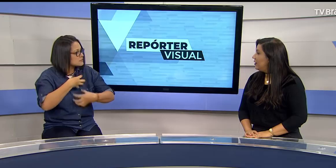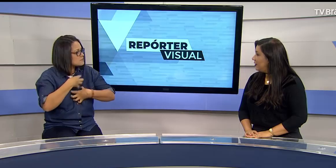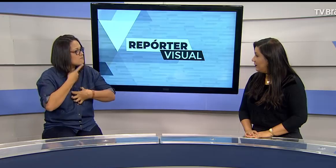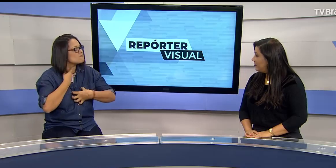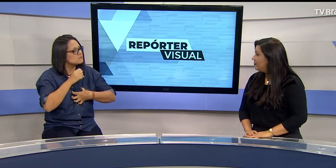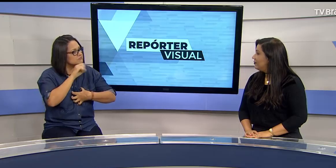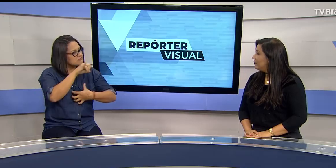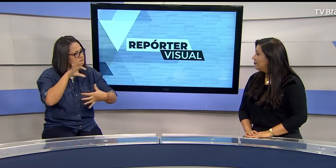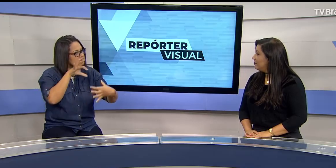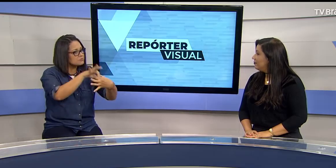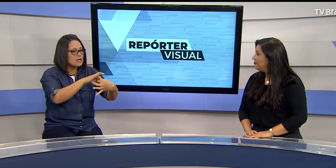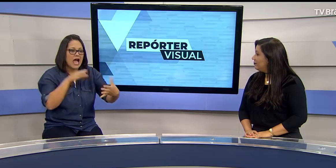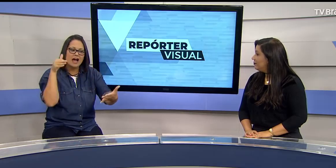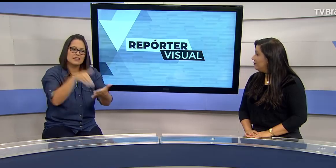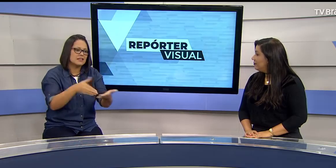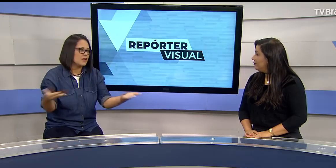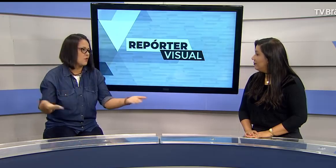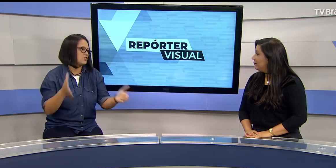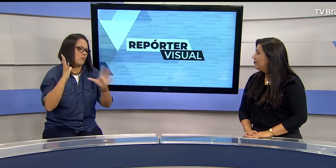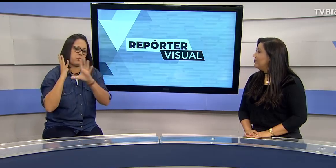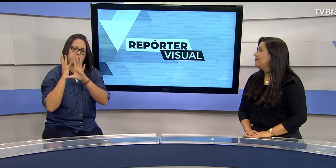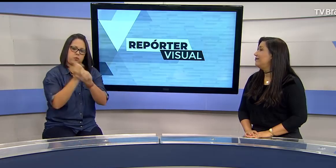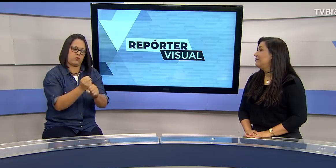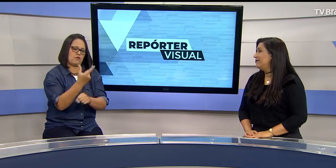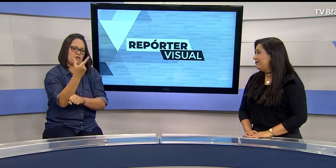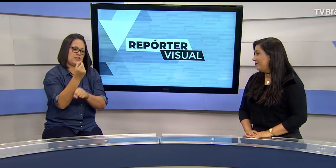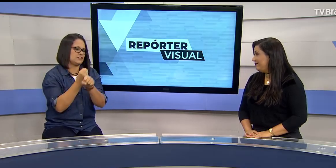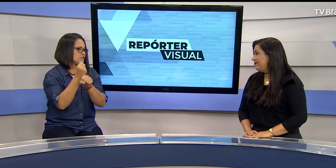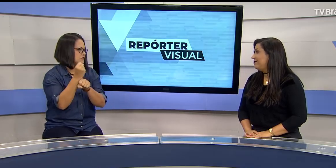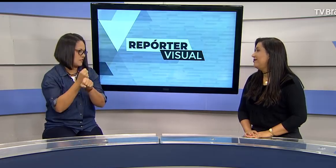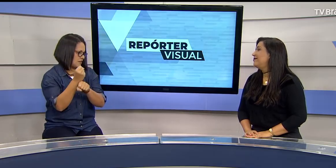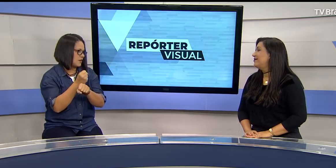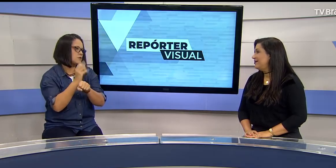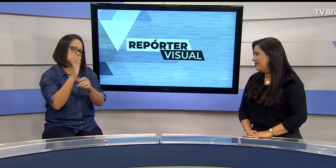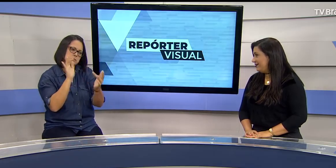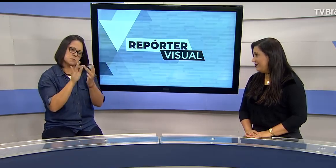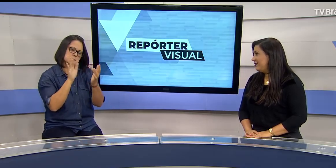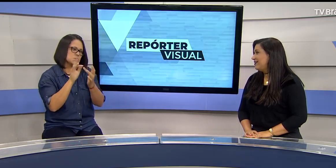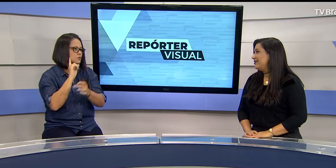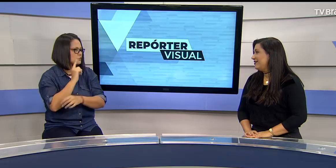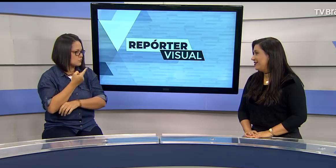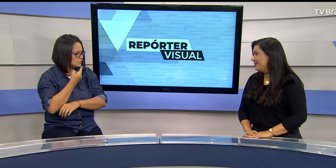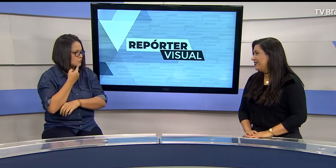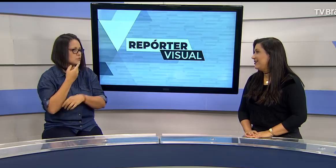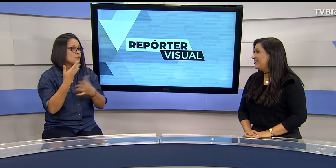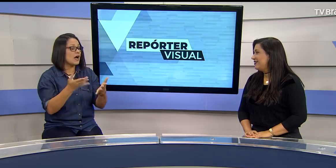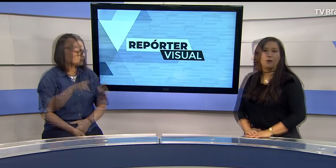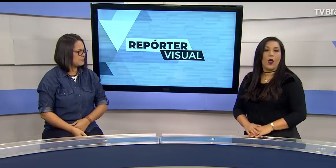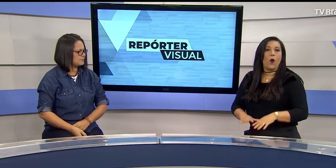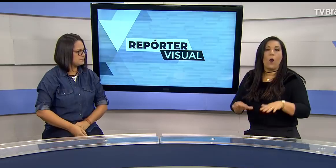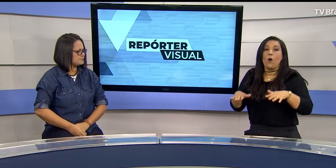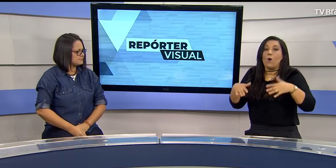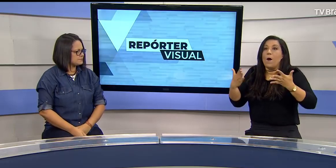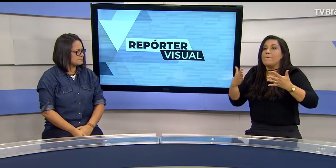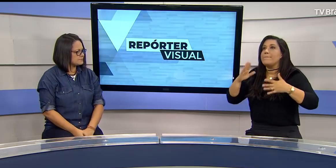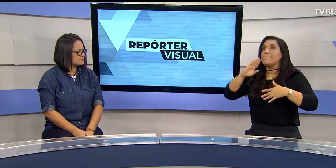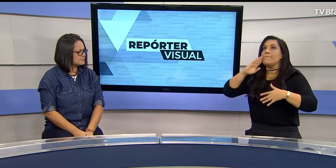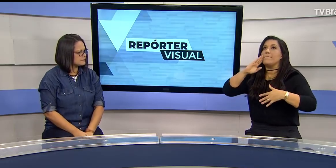senti tocada e já estou há 20 anos neste ministério, onde atuo até hoje na igreja. Quais são os